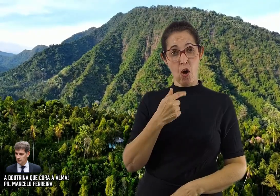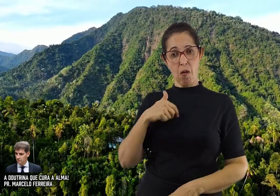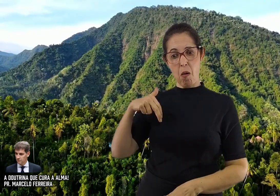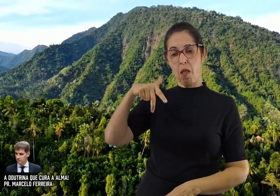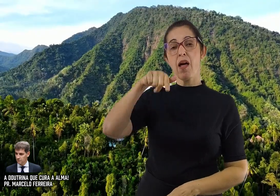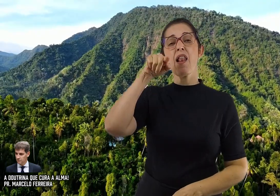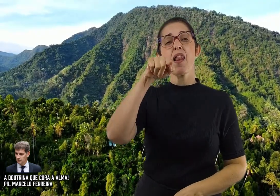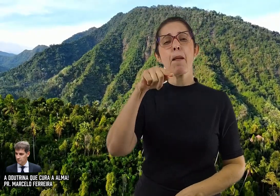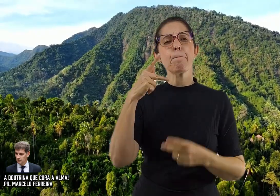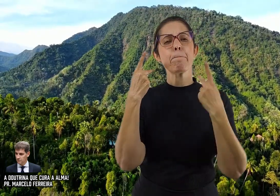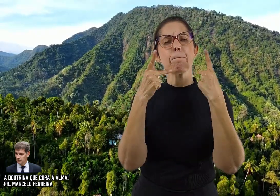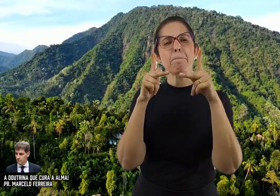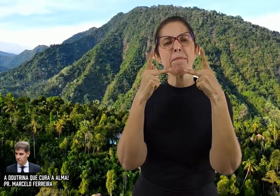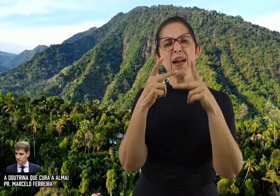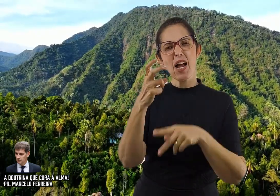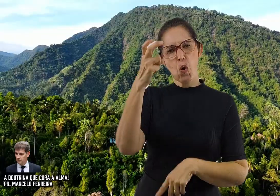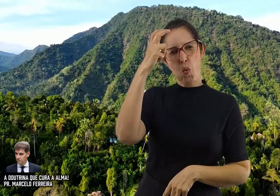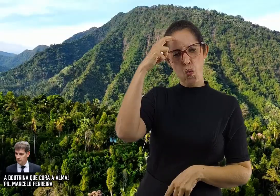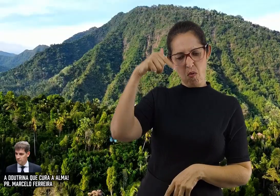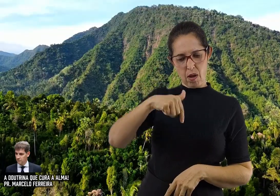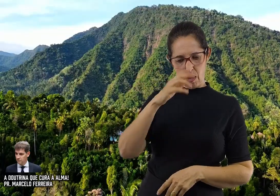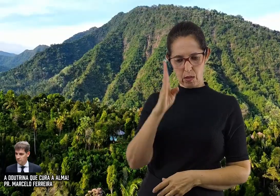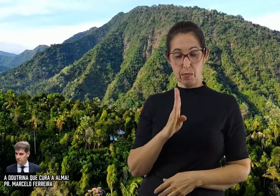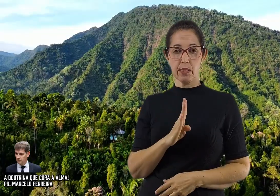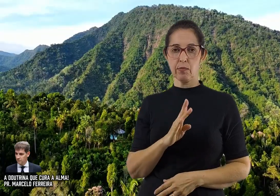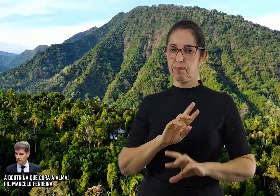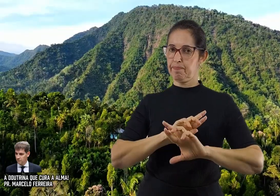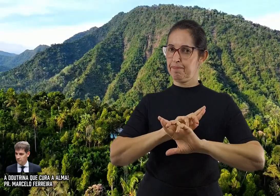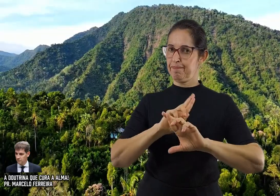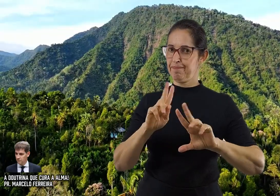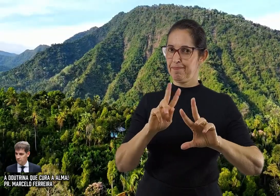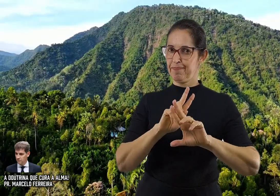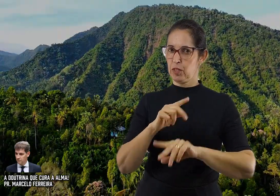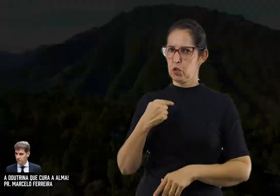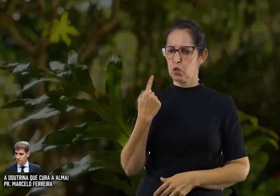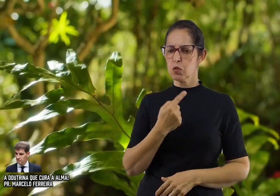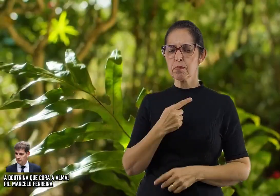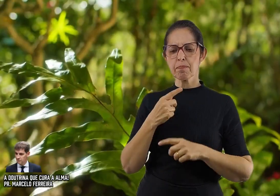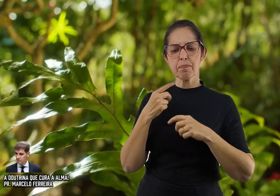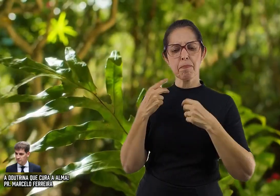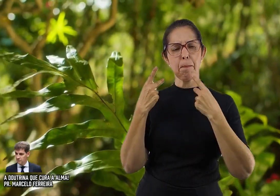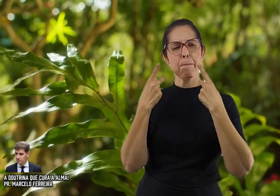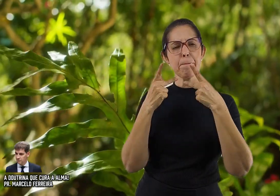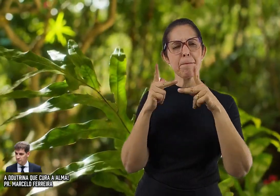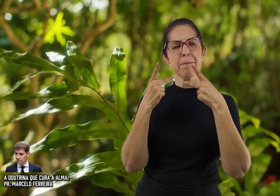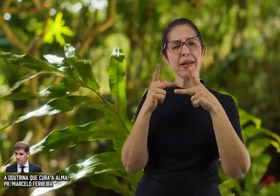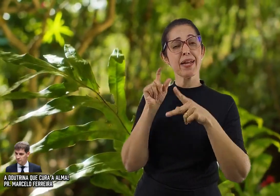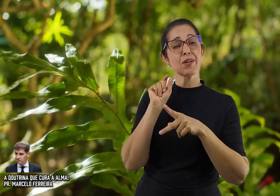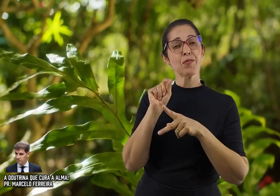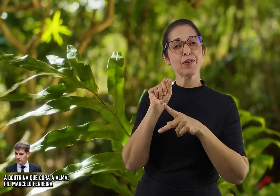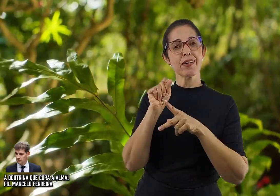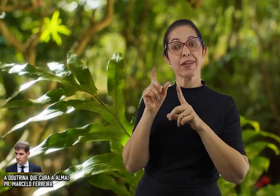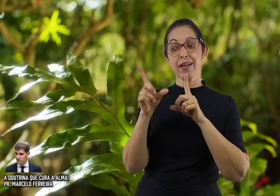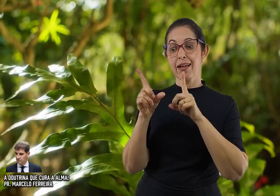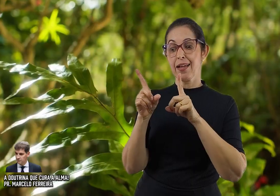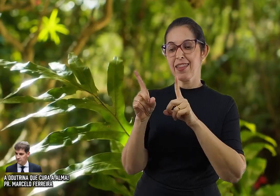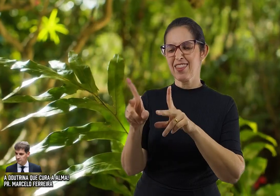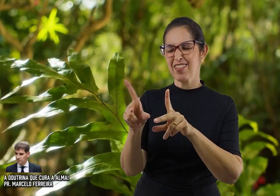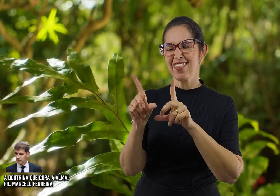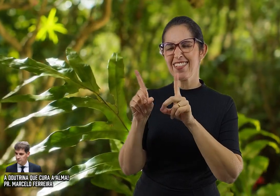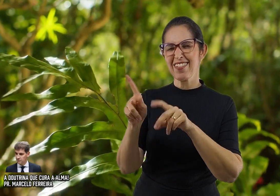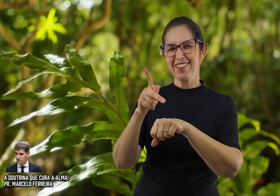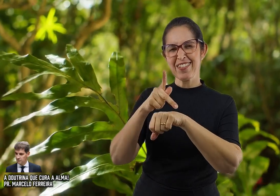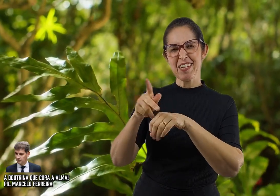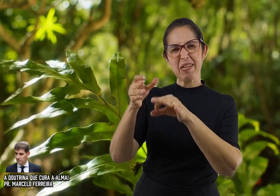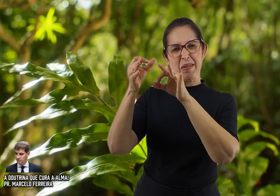lá pregar a cultura brasileira, não é isso, nós vamos pegar a sã doutrina. A doutrina não, cultura pode ser